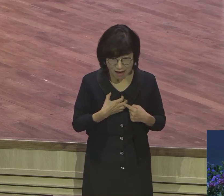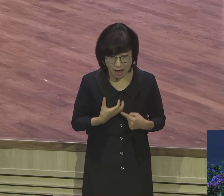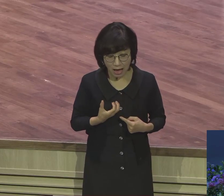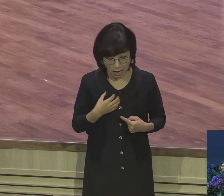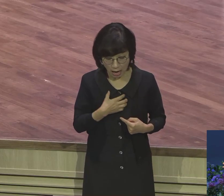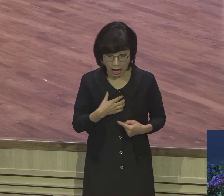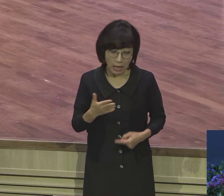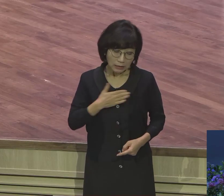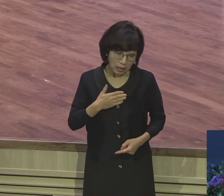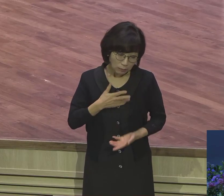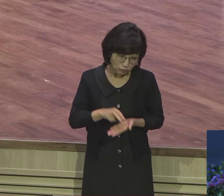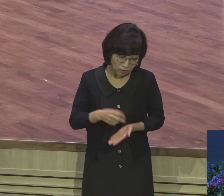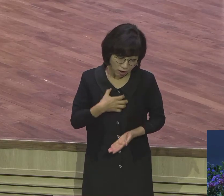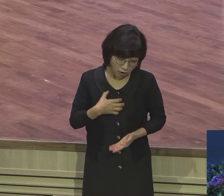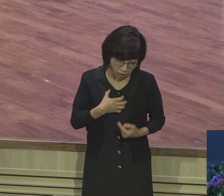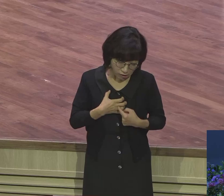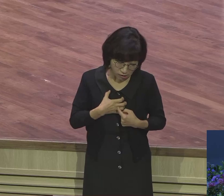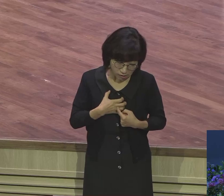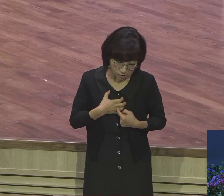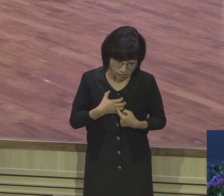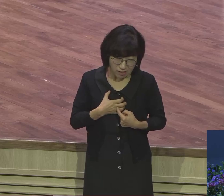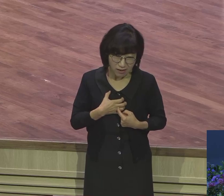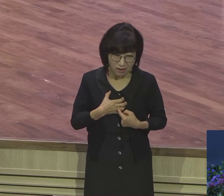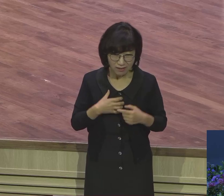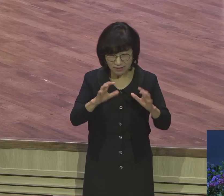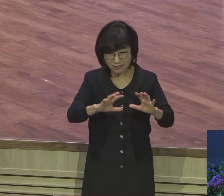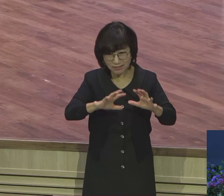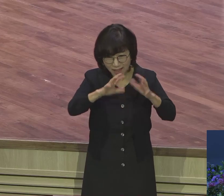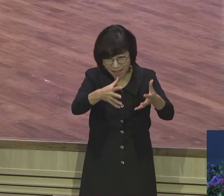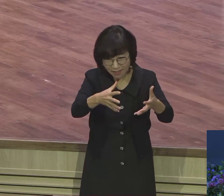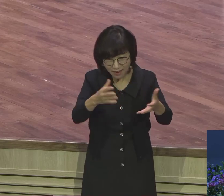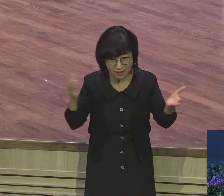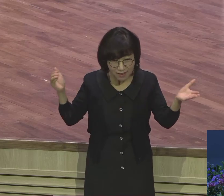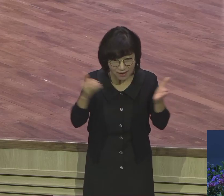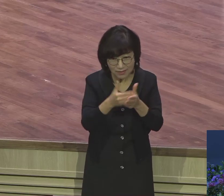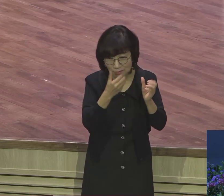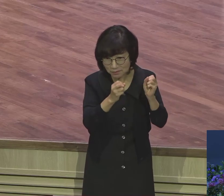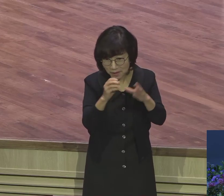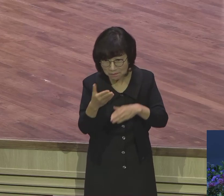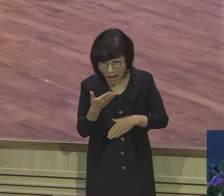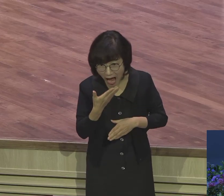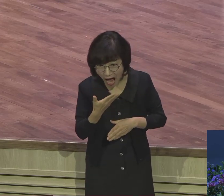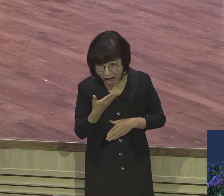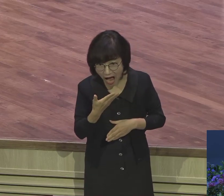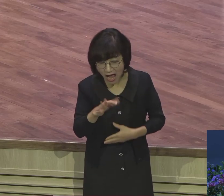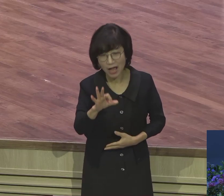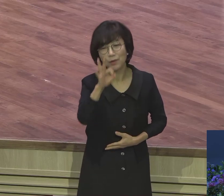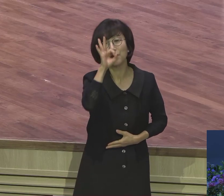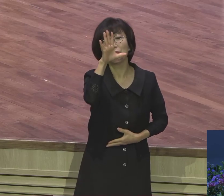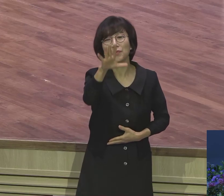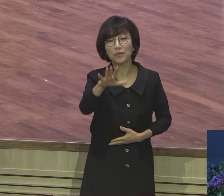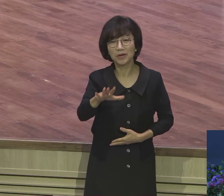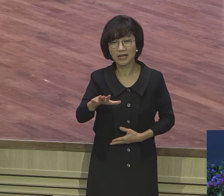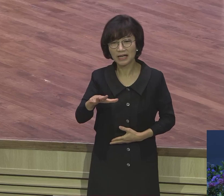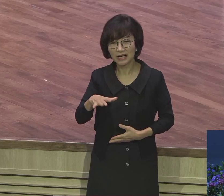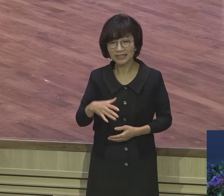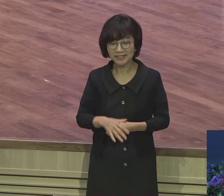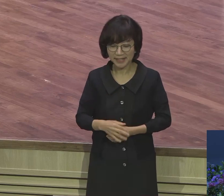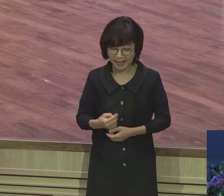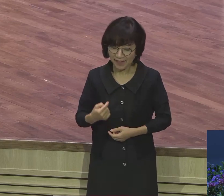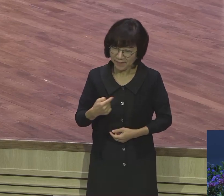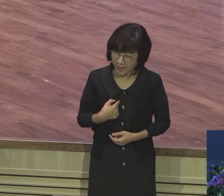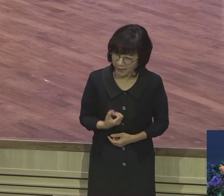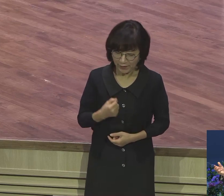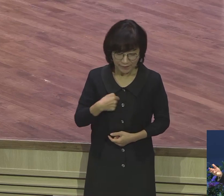평생 여러분 거기서 그 자리에서 맴돌다가 칵 가고 가는 나라와요. 끝나요. 억울하지 않습니까?